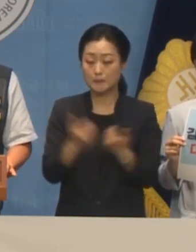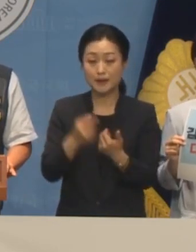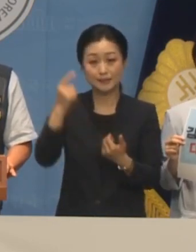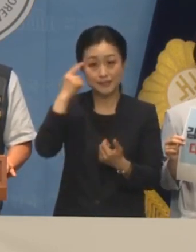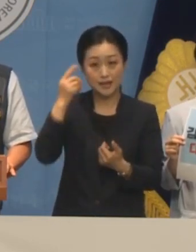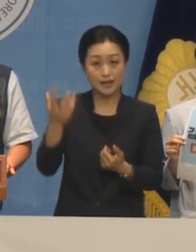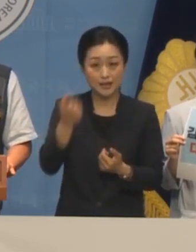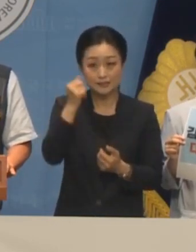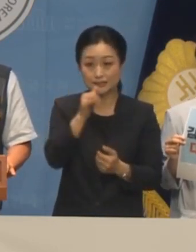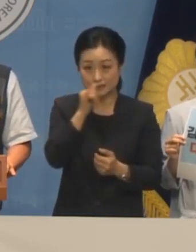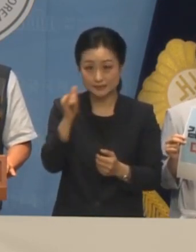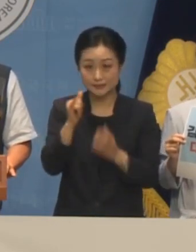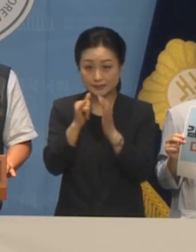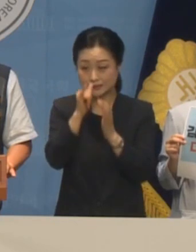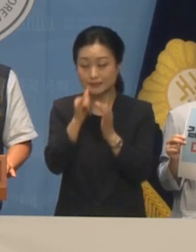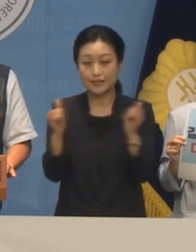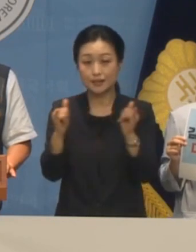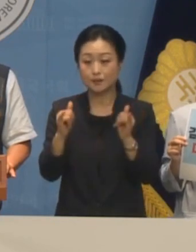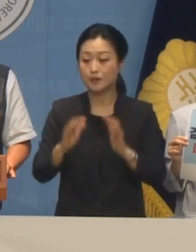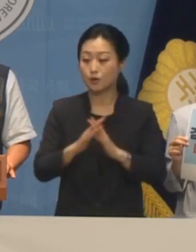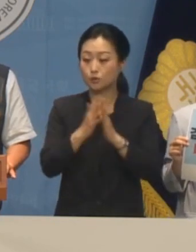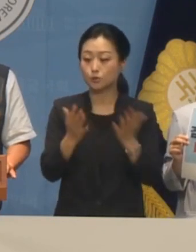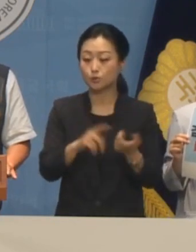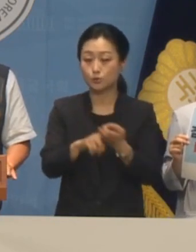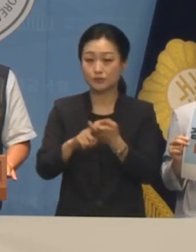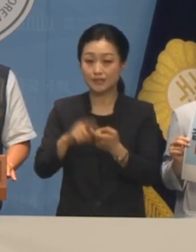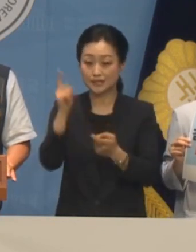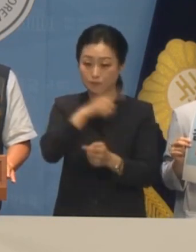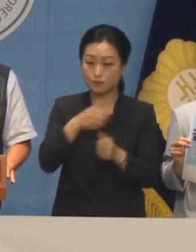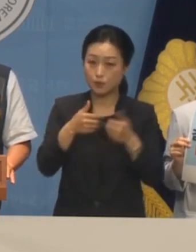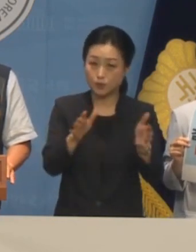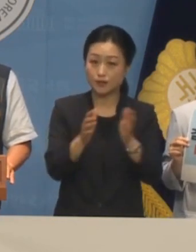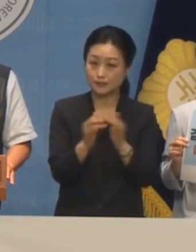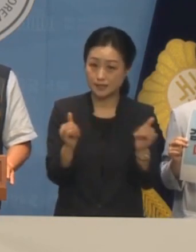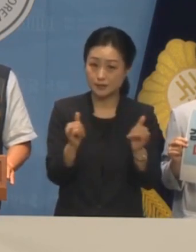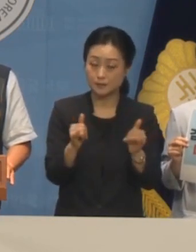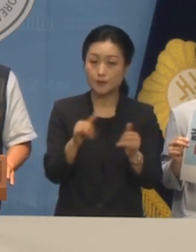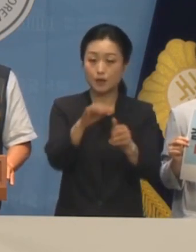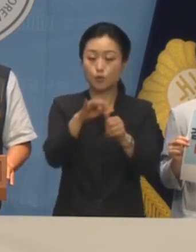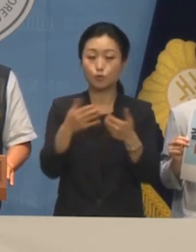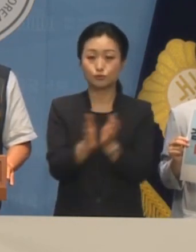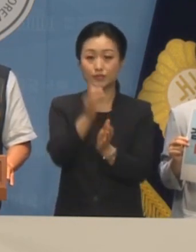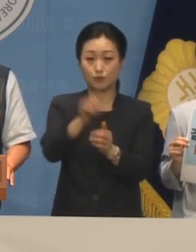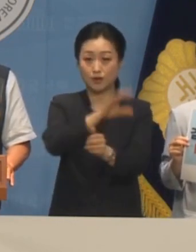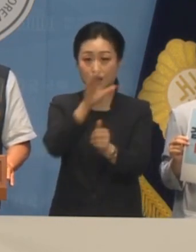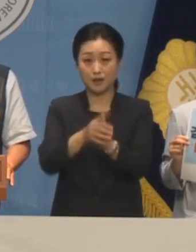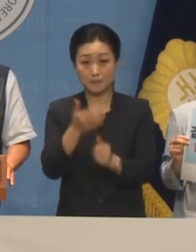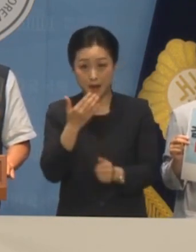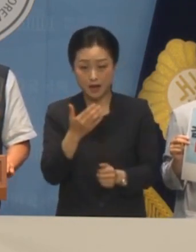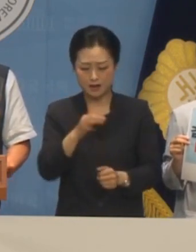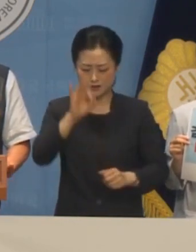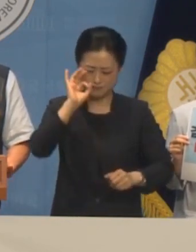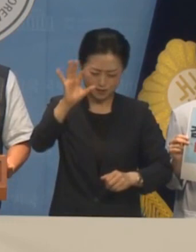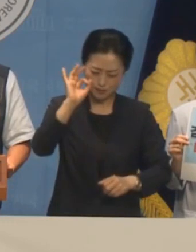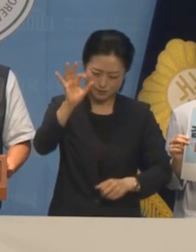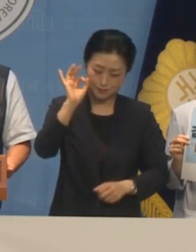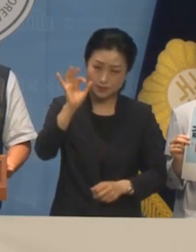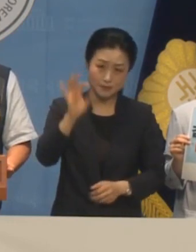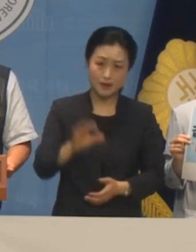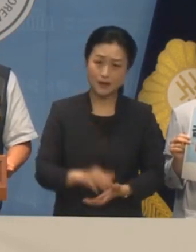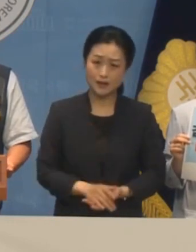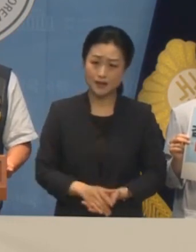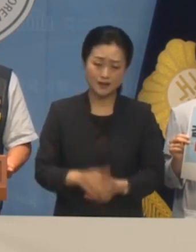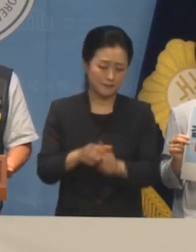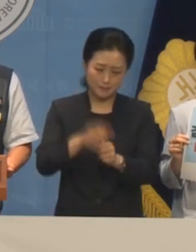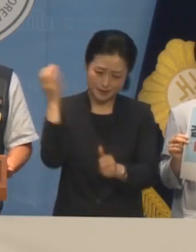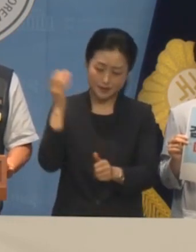가지고 건설 노동자들의 악의적으로 공격하는 자가 고용 노동부 장관이 된다니요 그냥 아무 이야기 않고